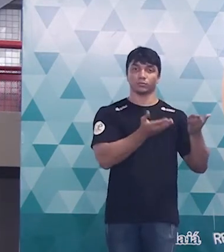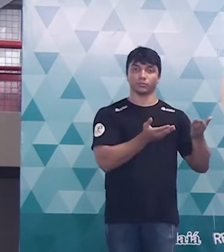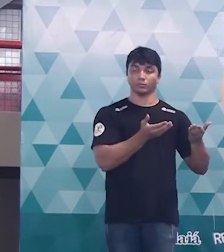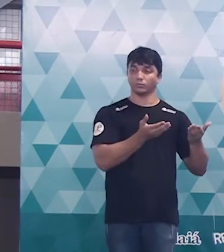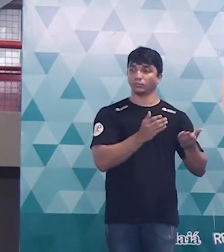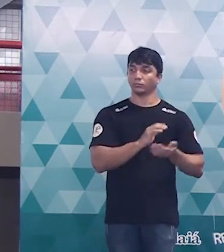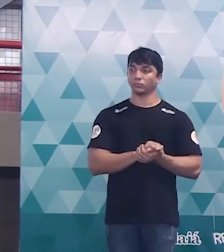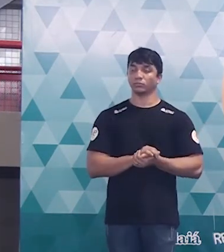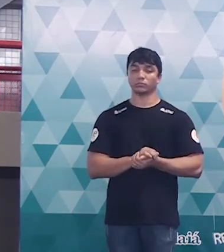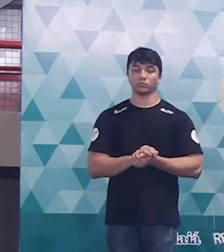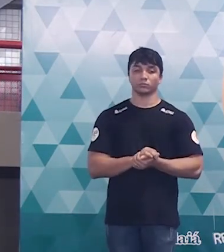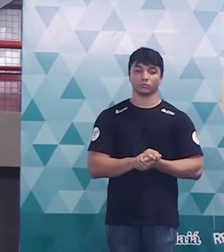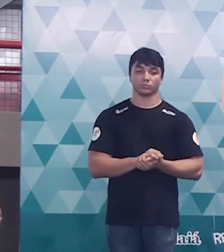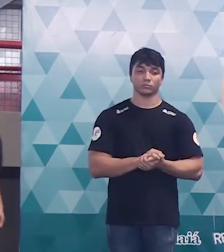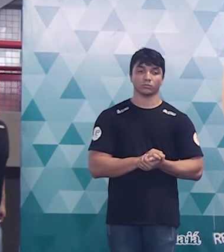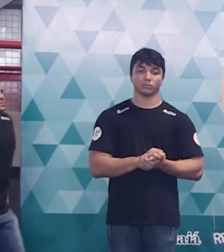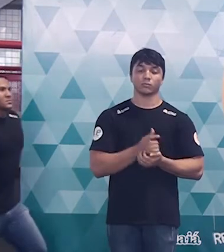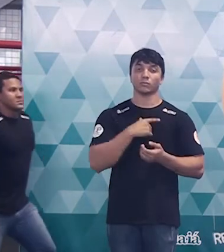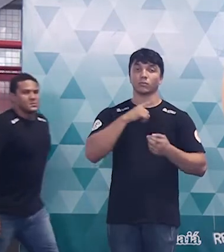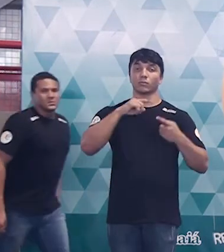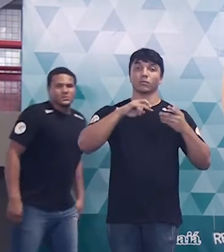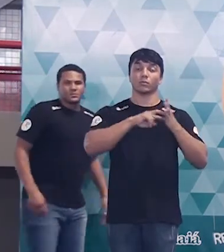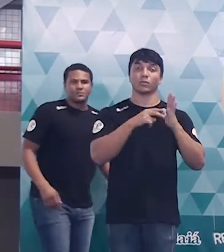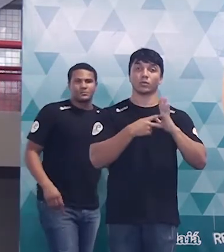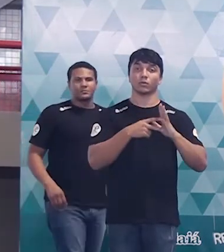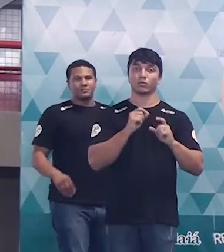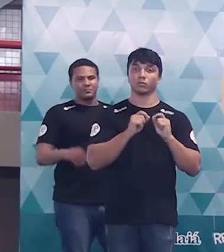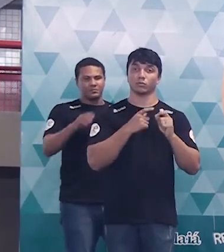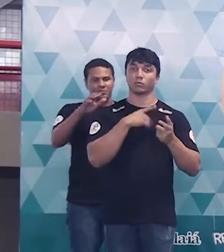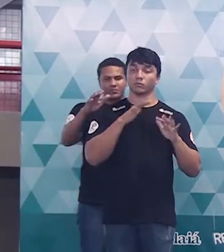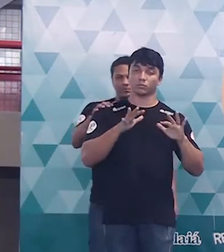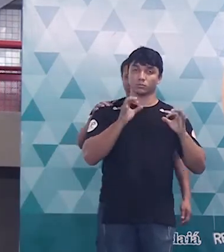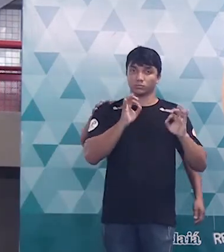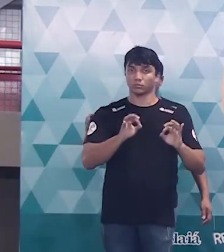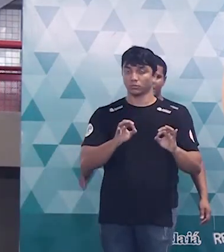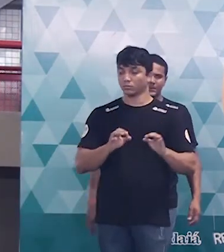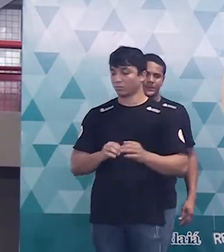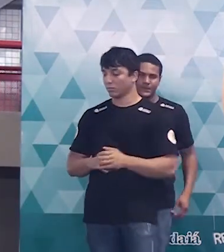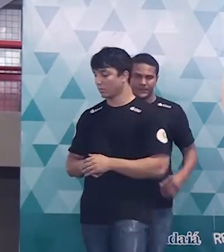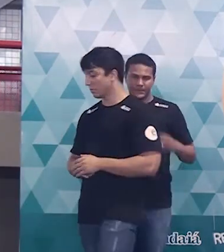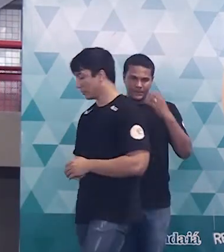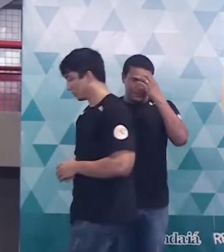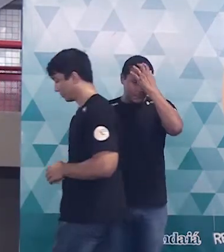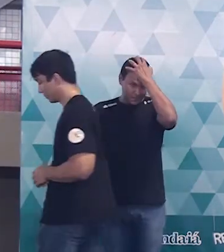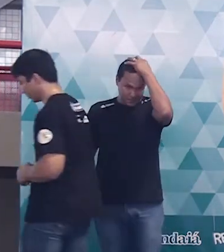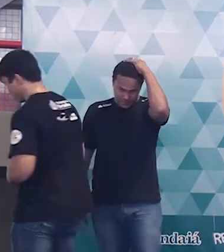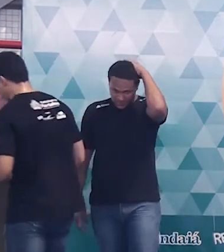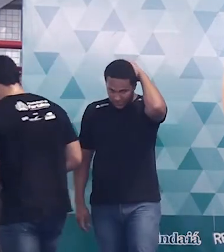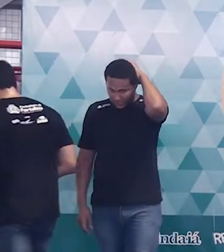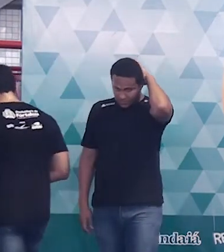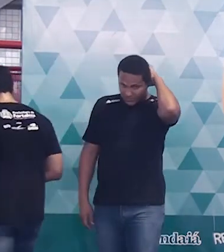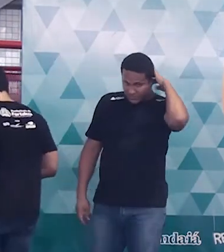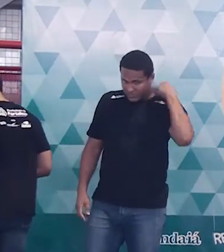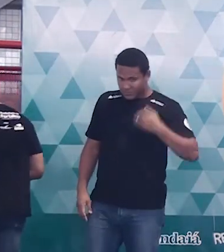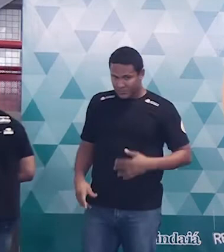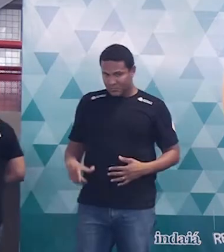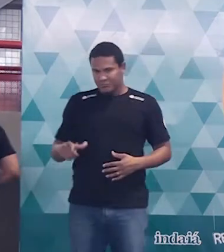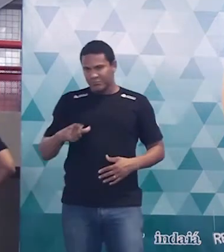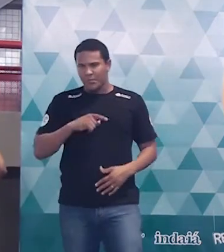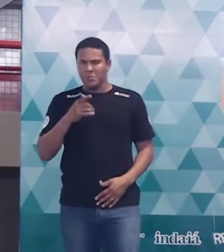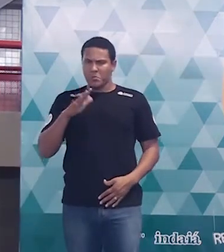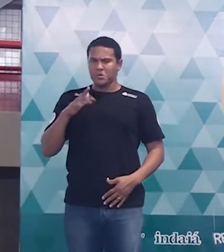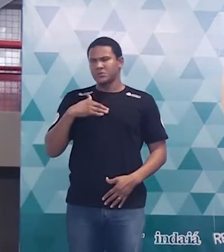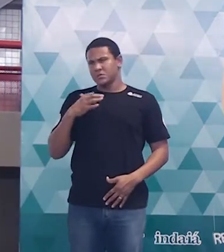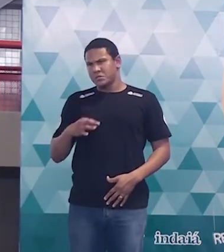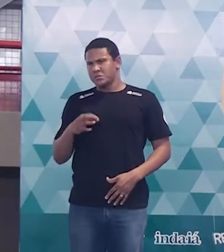proporcionais. Meus queridos, isso está mais ou menos certo. Iremos ver mais na frente